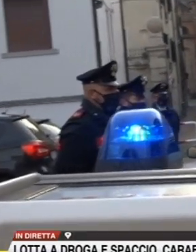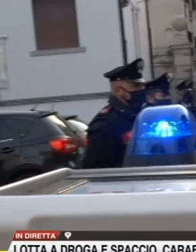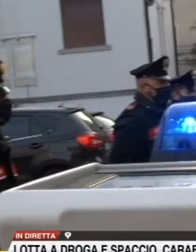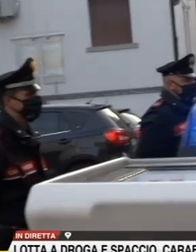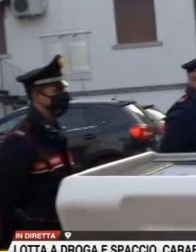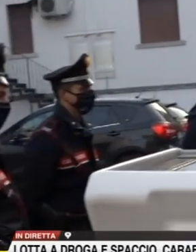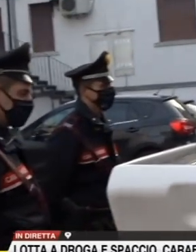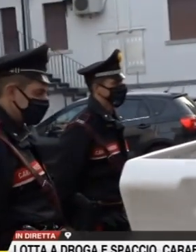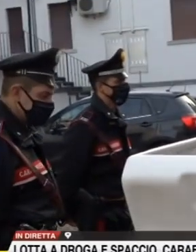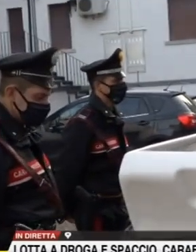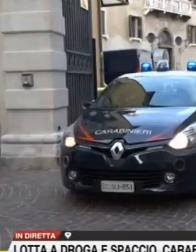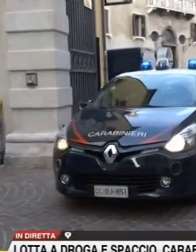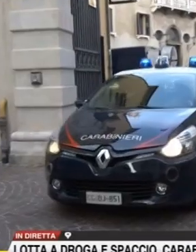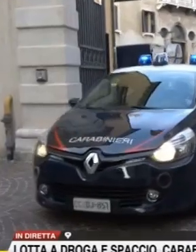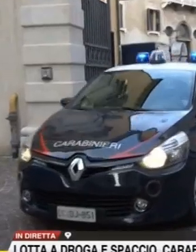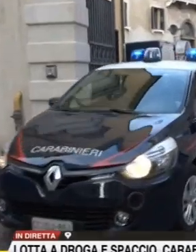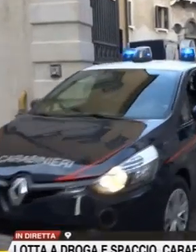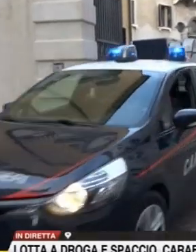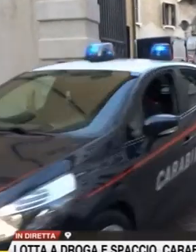genere, di questa criminalità, proprio